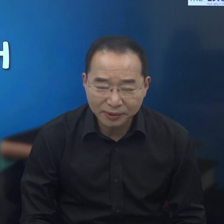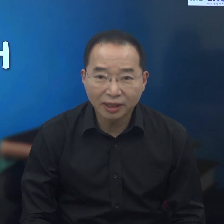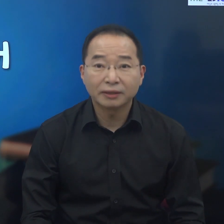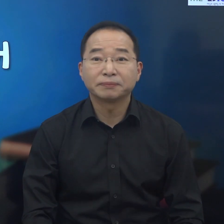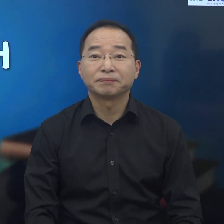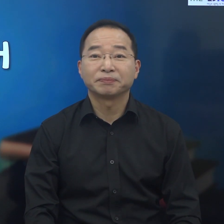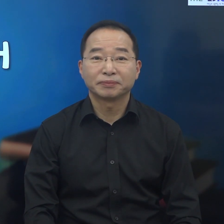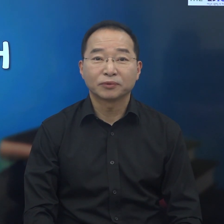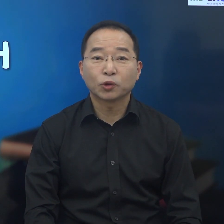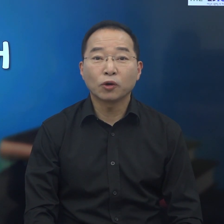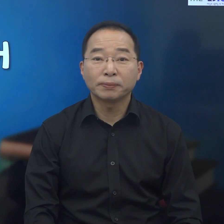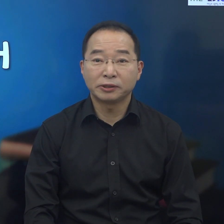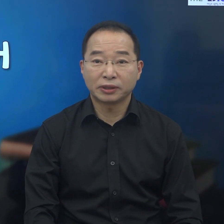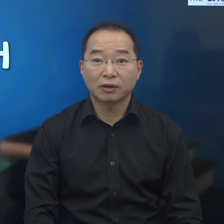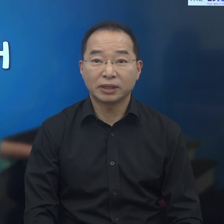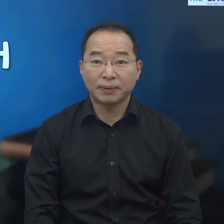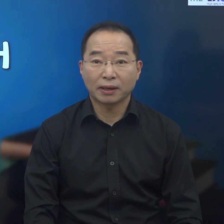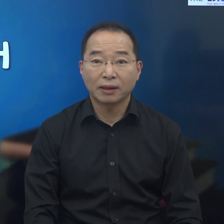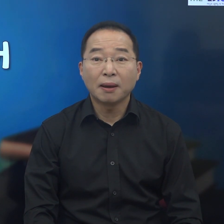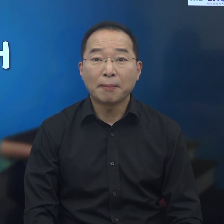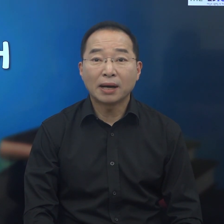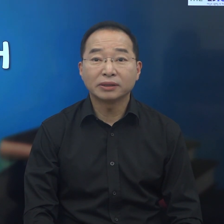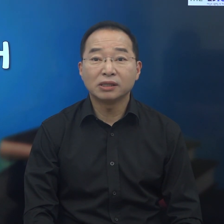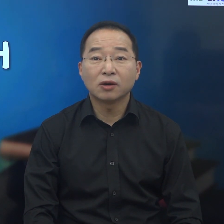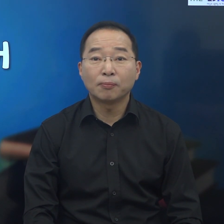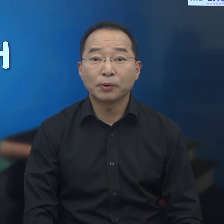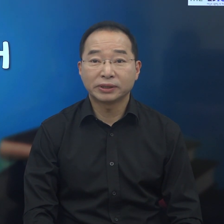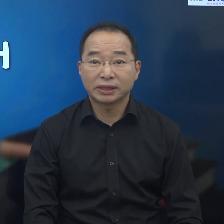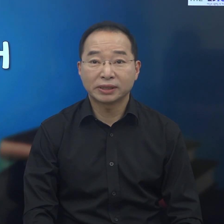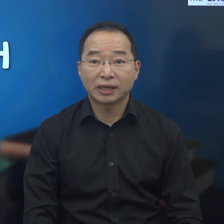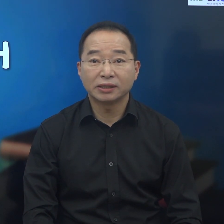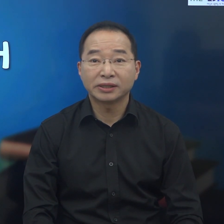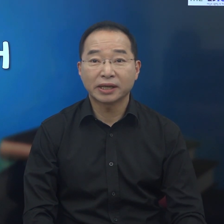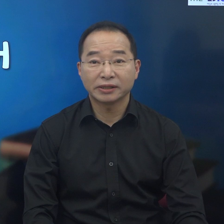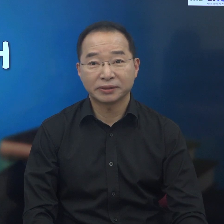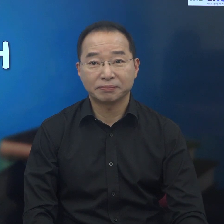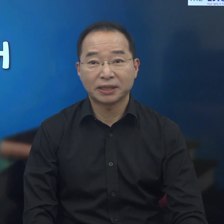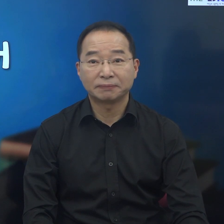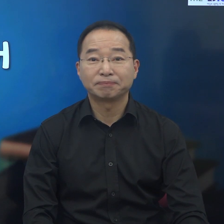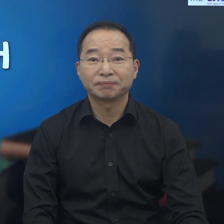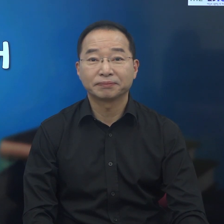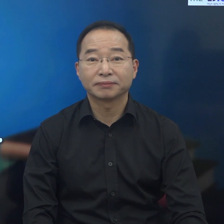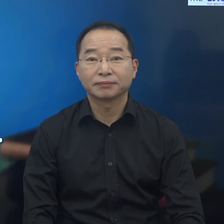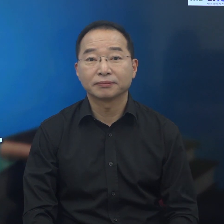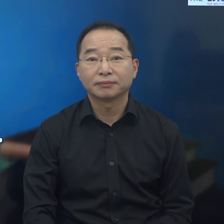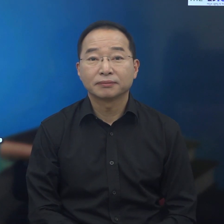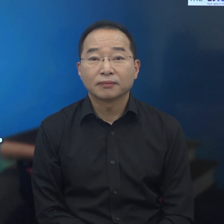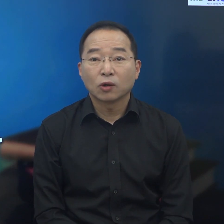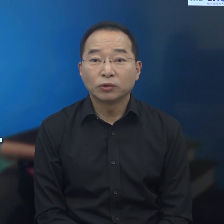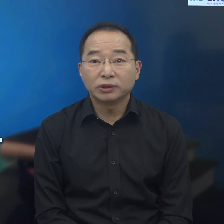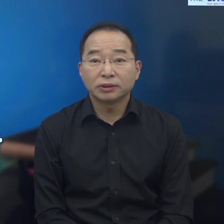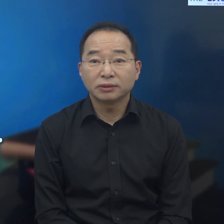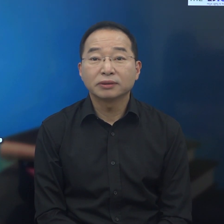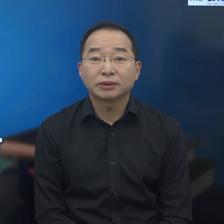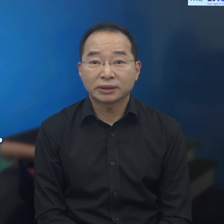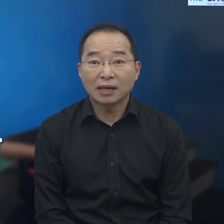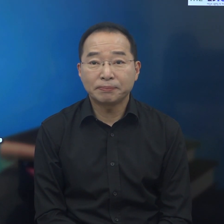안녕하십니까. 통역 필수단어 247번째 시간을 시작하겠습니다. 오늘은